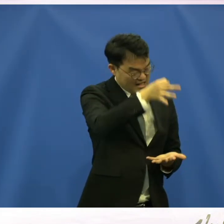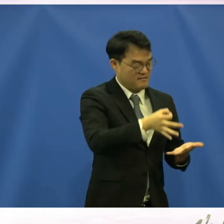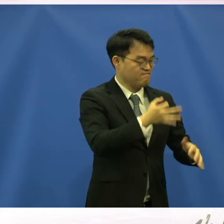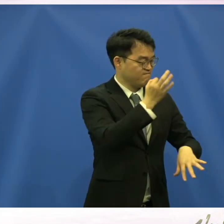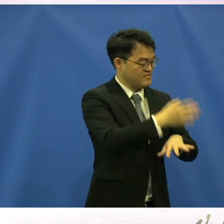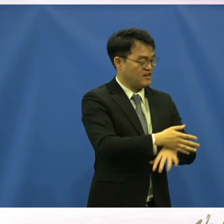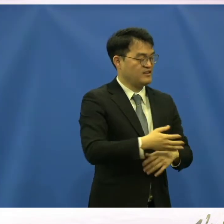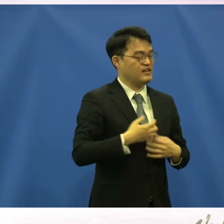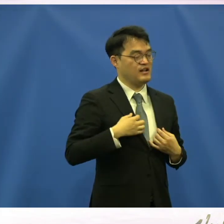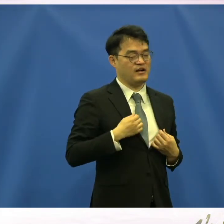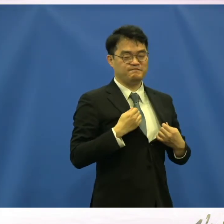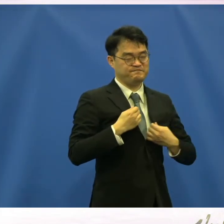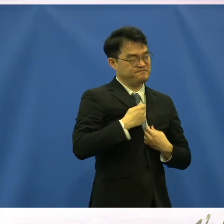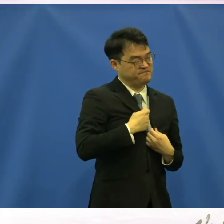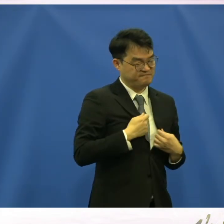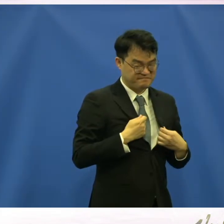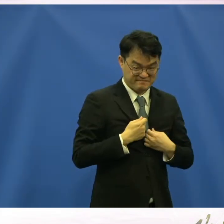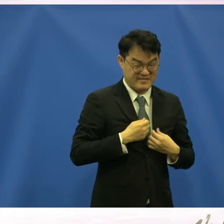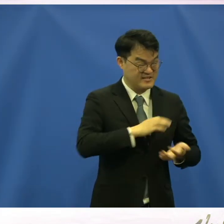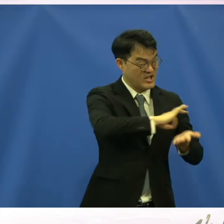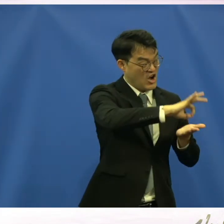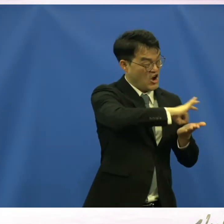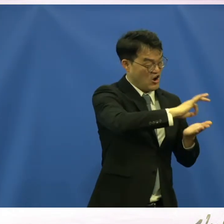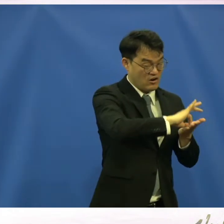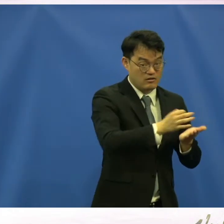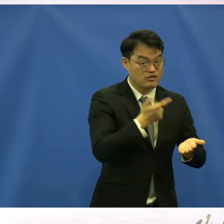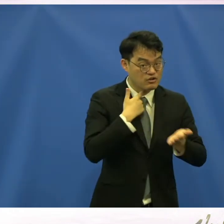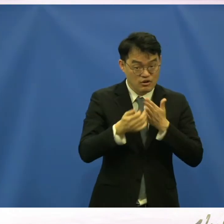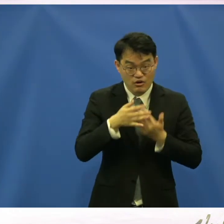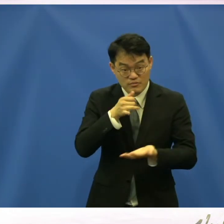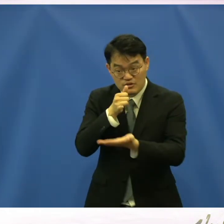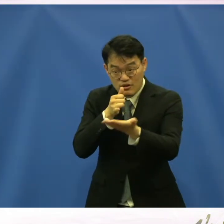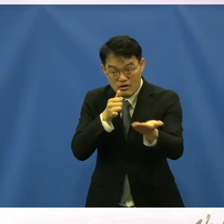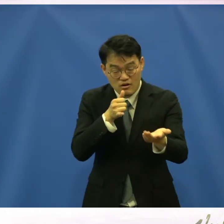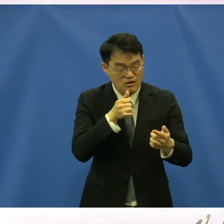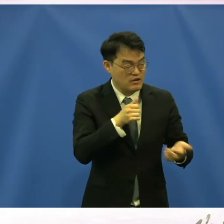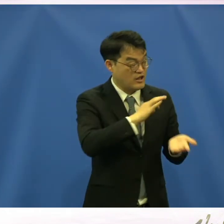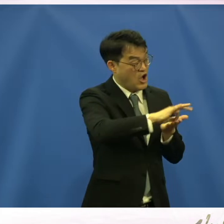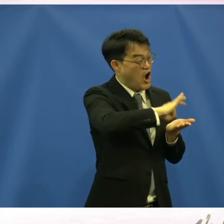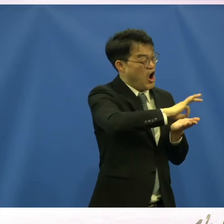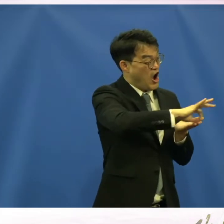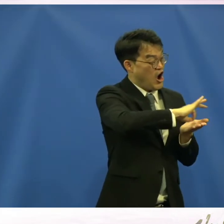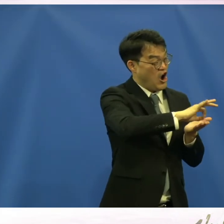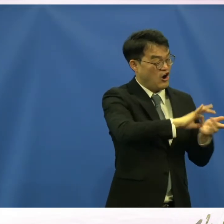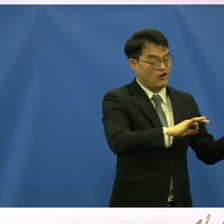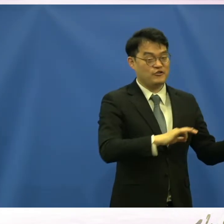엄청나게 돈을 쏟아부었는데 씁쓸해. 근데